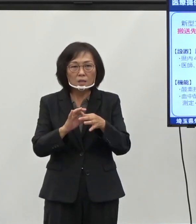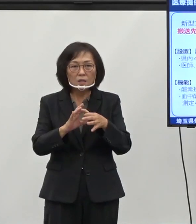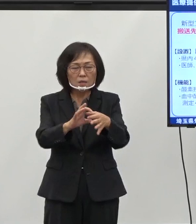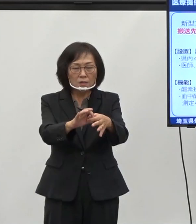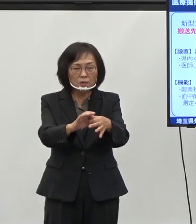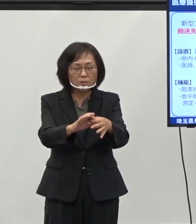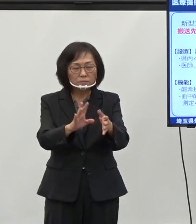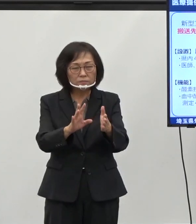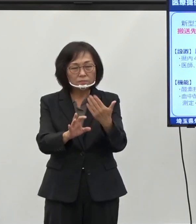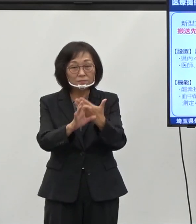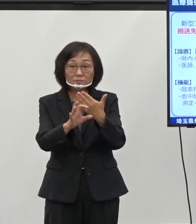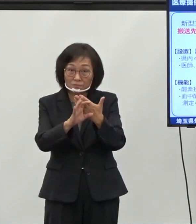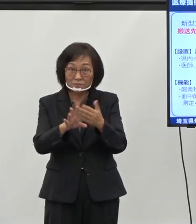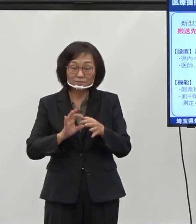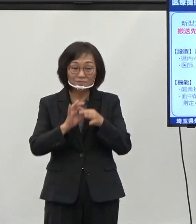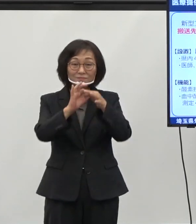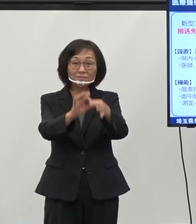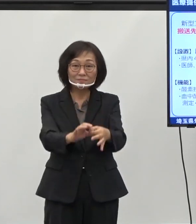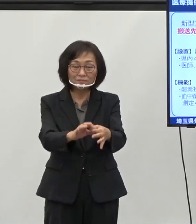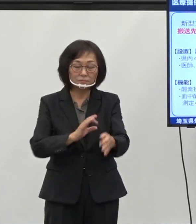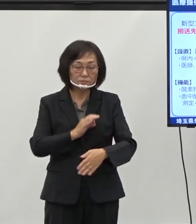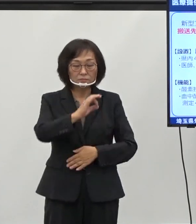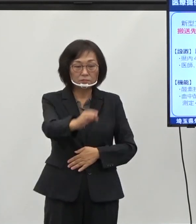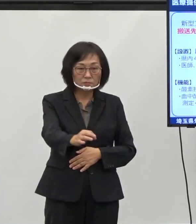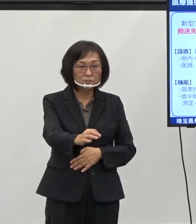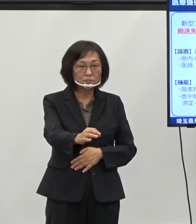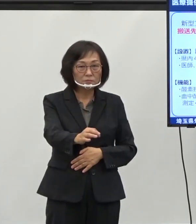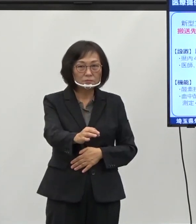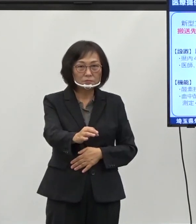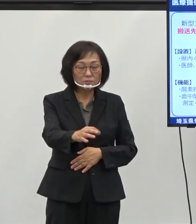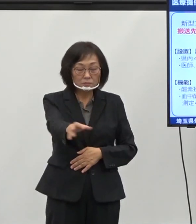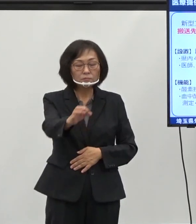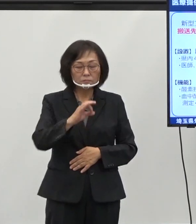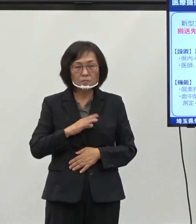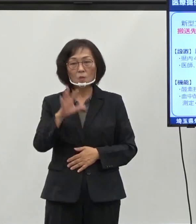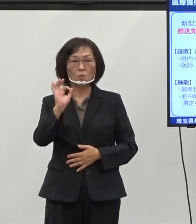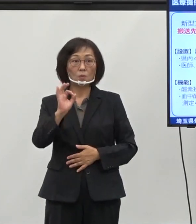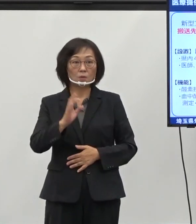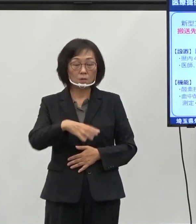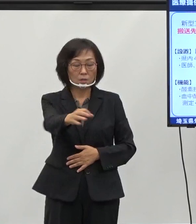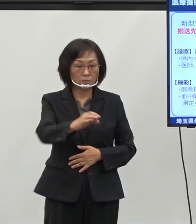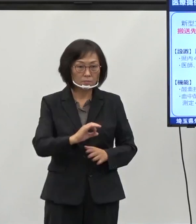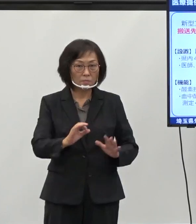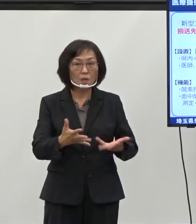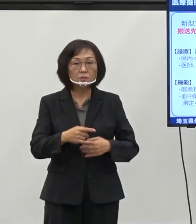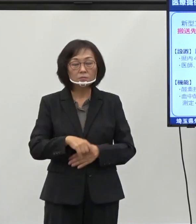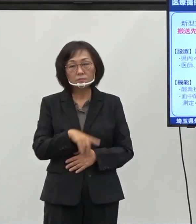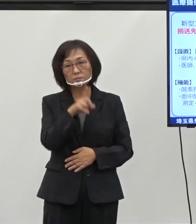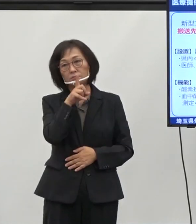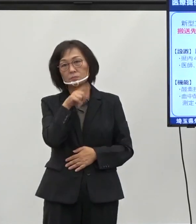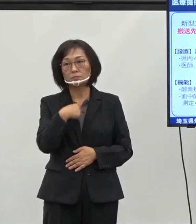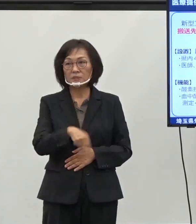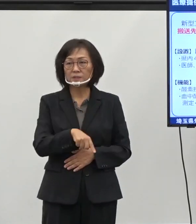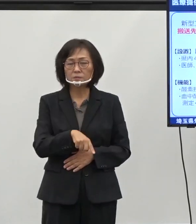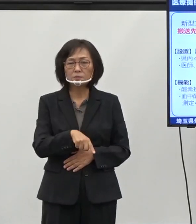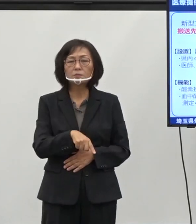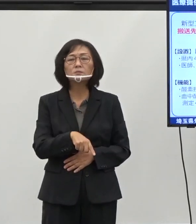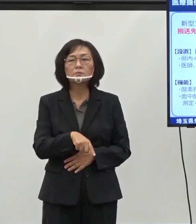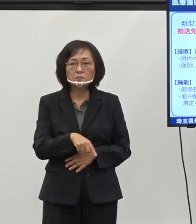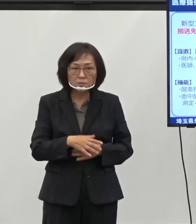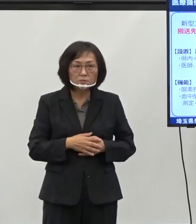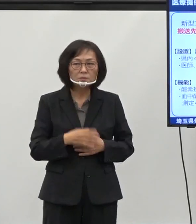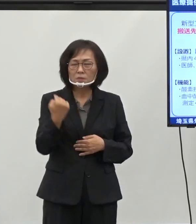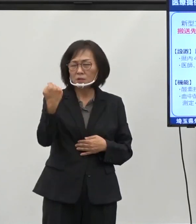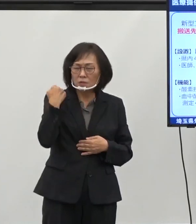って、アクションを起こさなかったというふうに聞いています。でこれは昨日も申し上げましたけれ